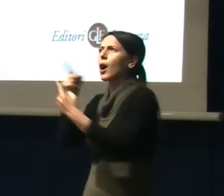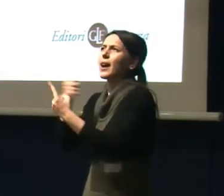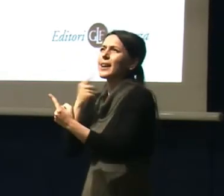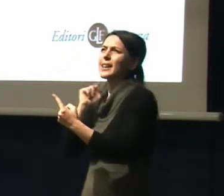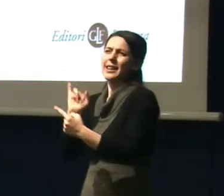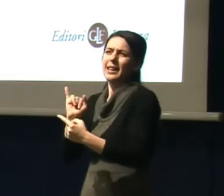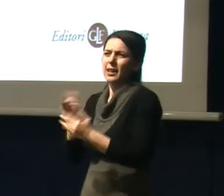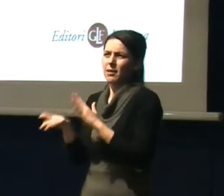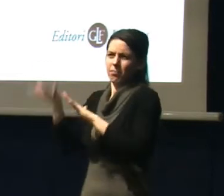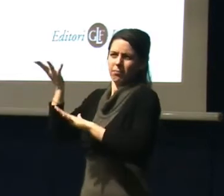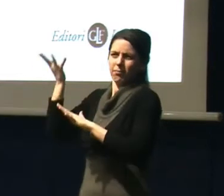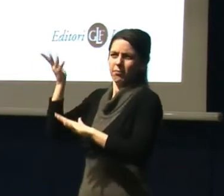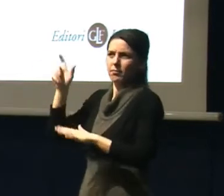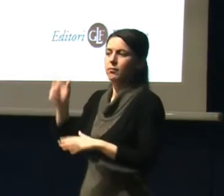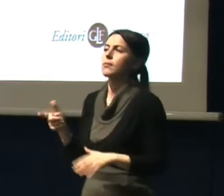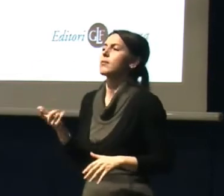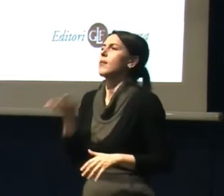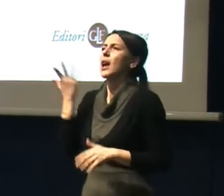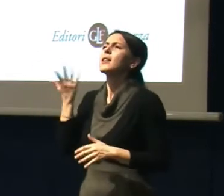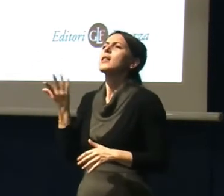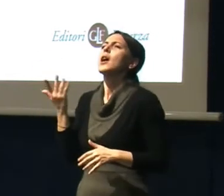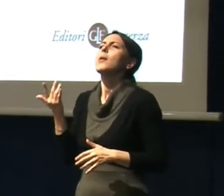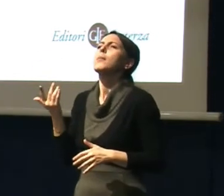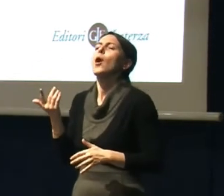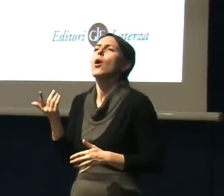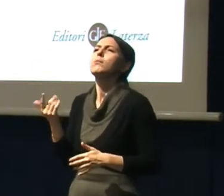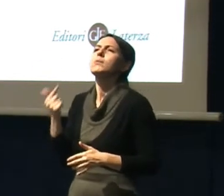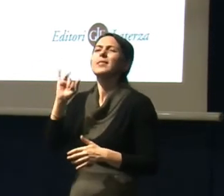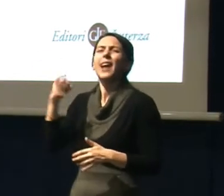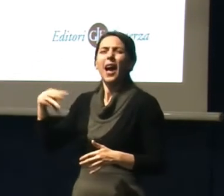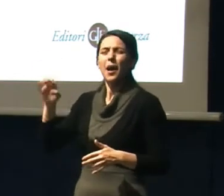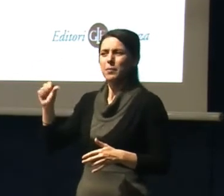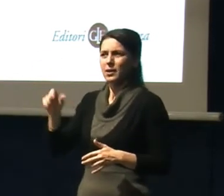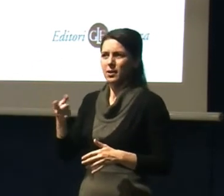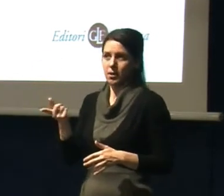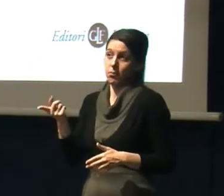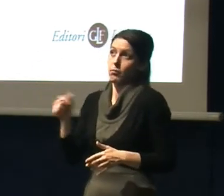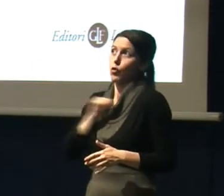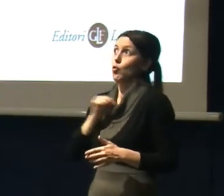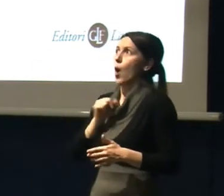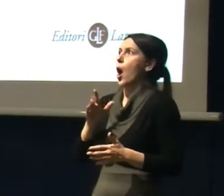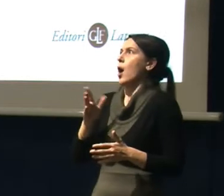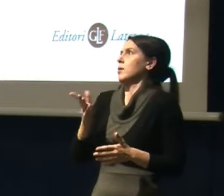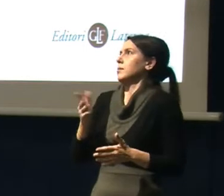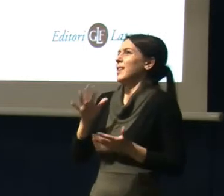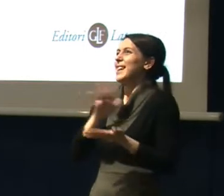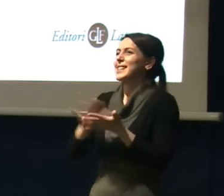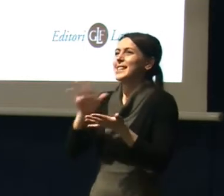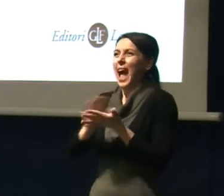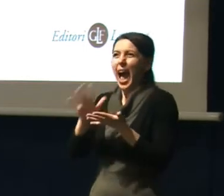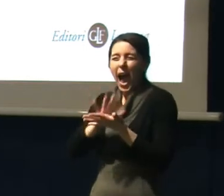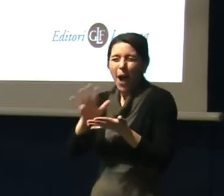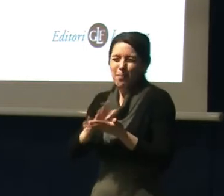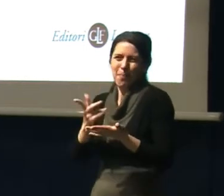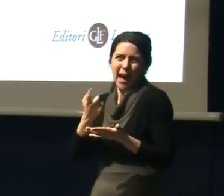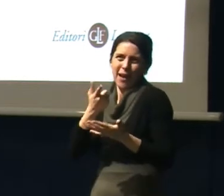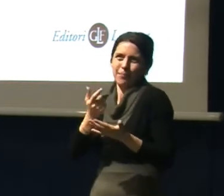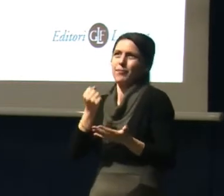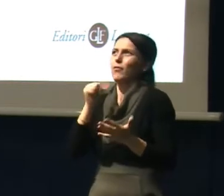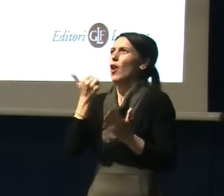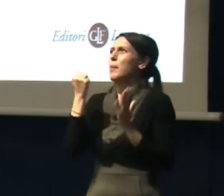numeri parlano chiaro io cito il times canone della stampa di tutti i tempi che ispirò il corriere della sera tal punto che